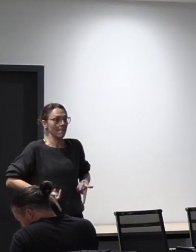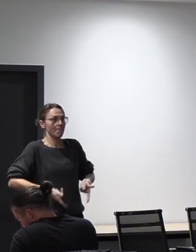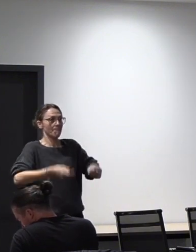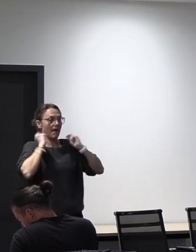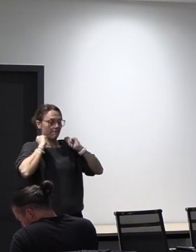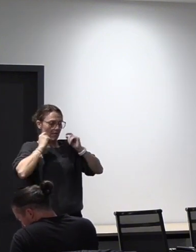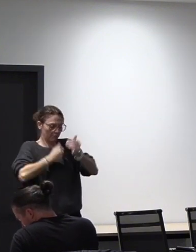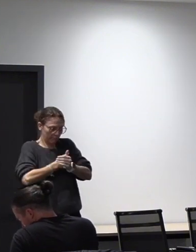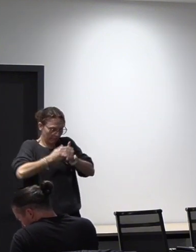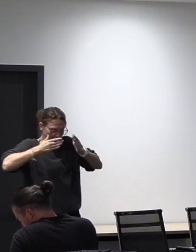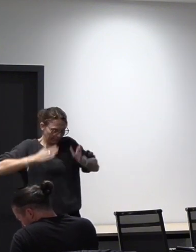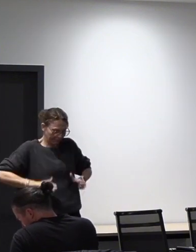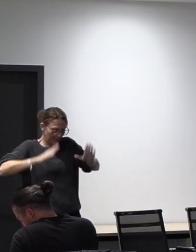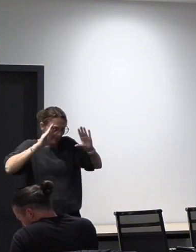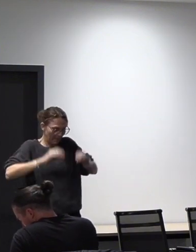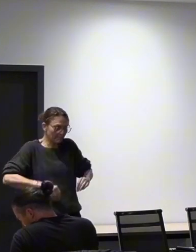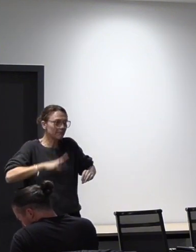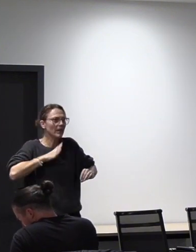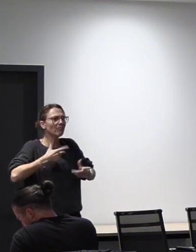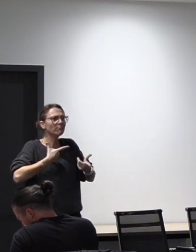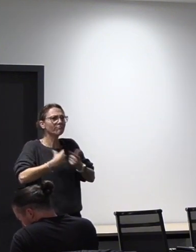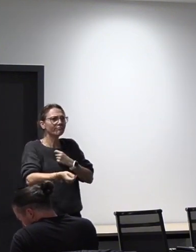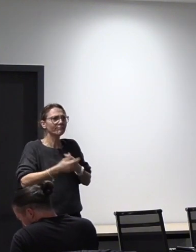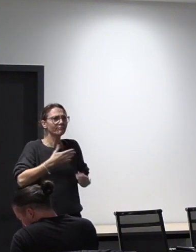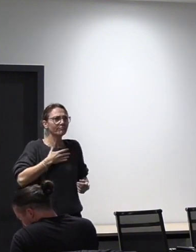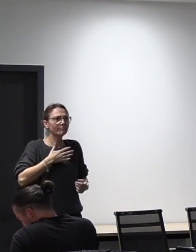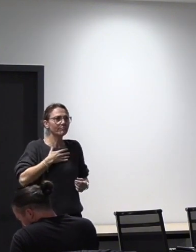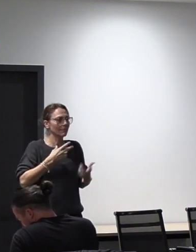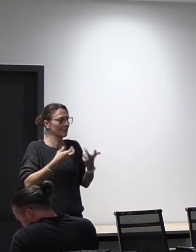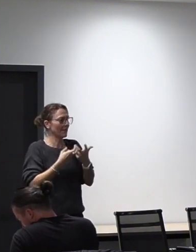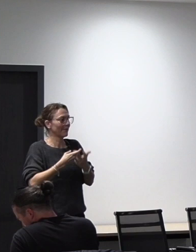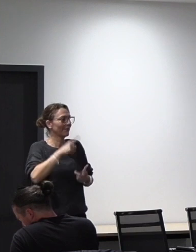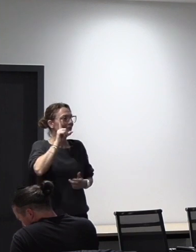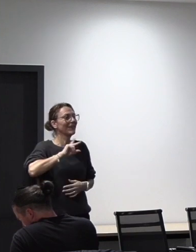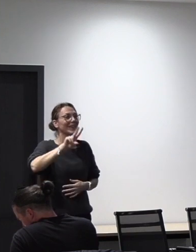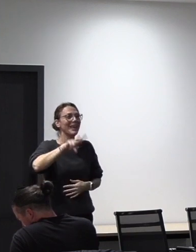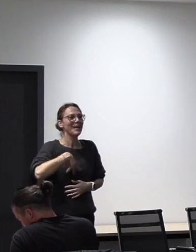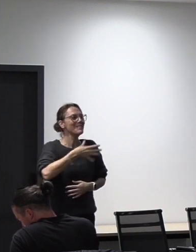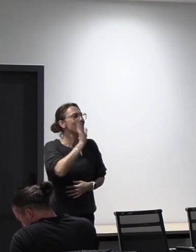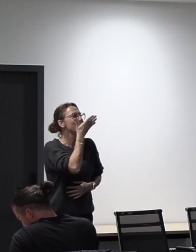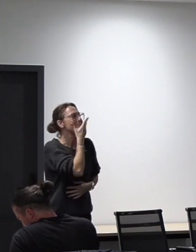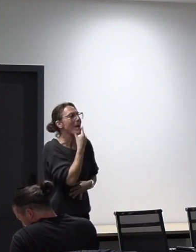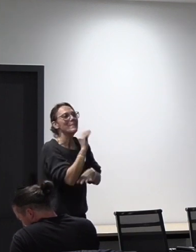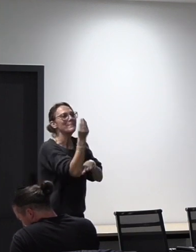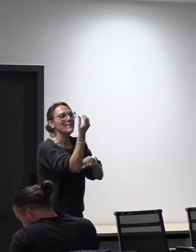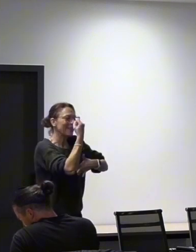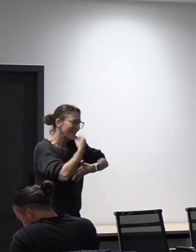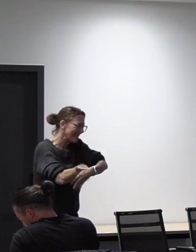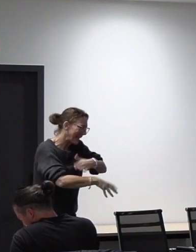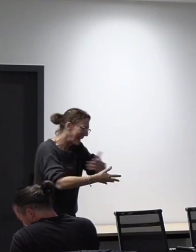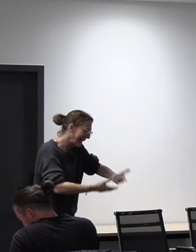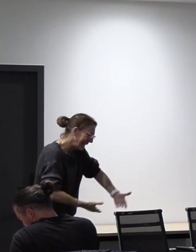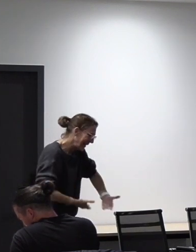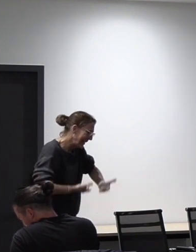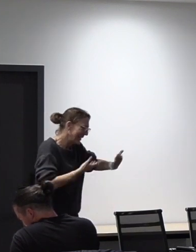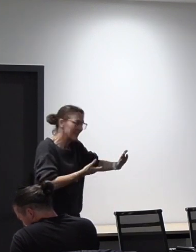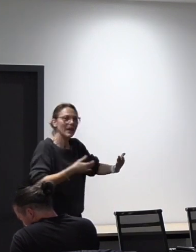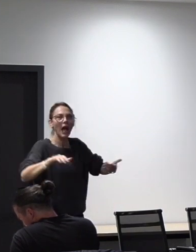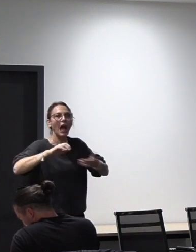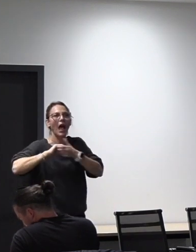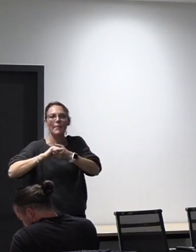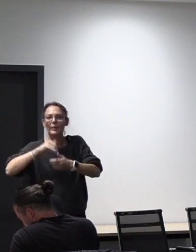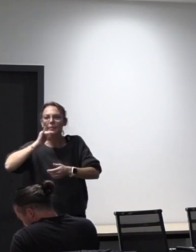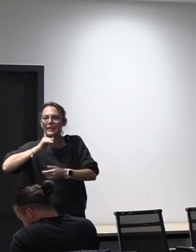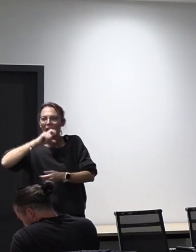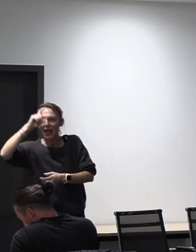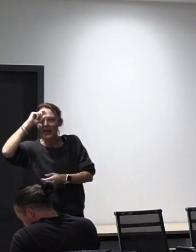on vous assigne à une place qui n'est peut-être pas la vôtre. Quand ma fille, le plus beau bébé du monde, est née, mes amis ont eu un petit garçon,